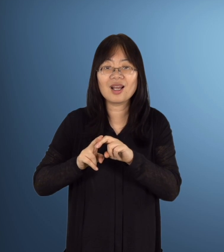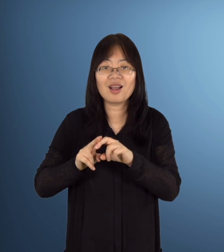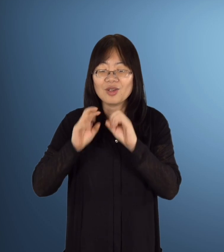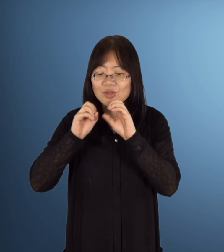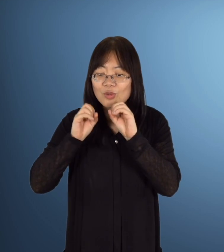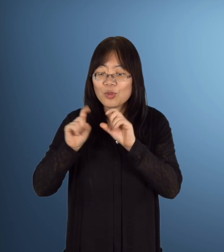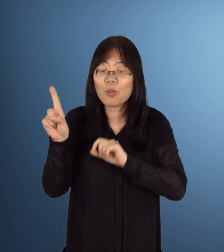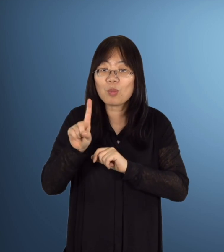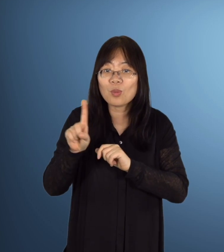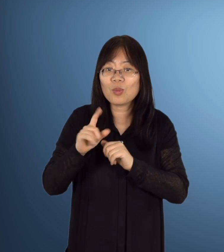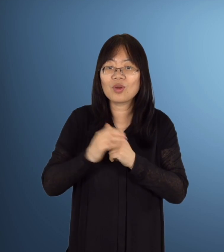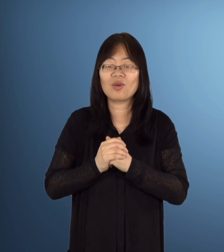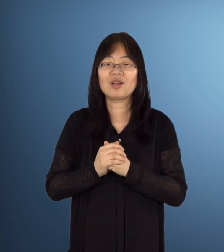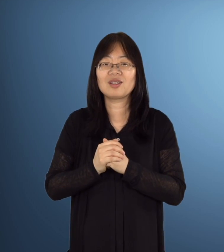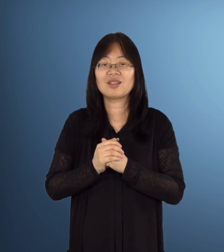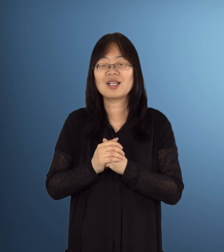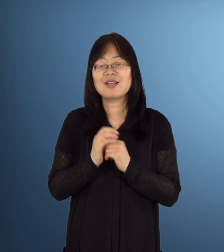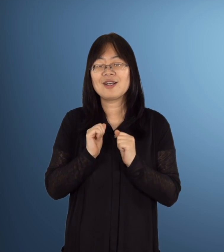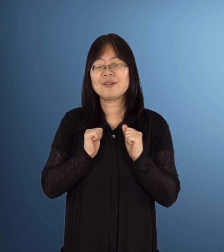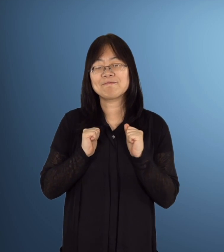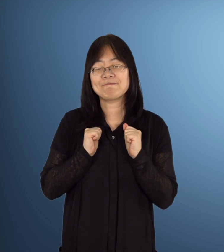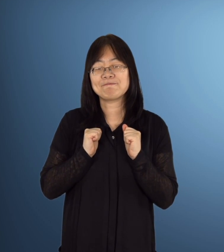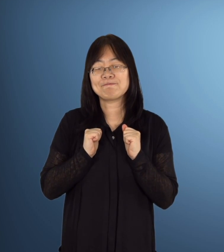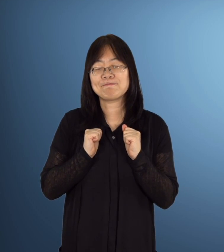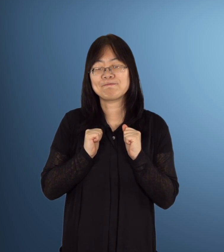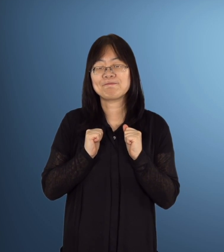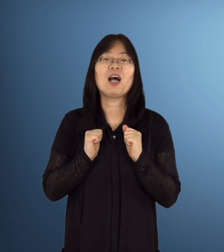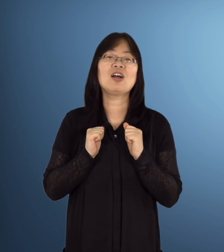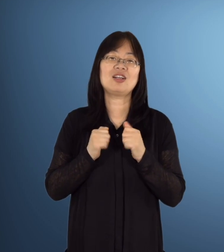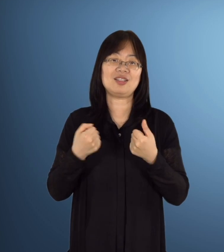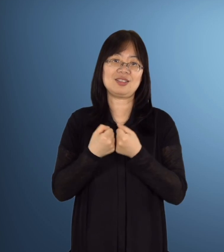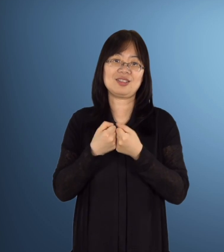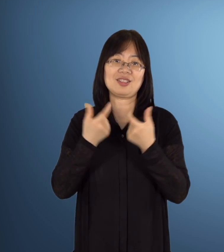하는 선교는 버텨내는 싸움이에요.